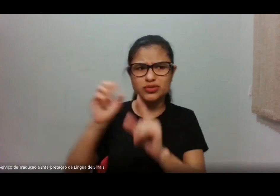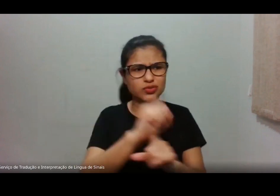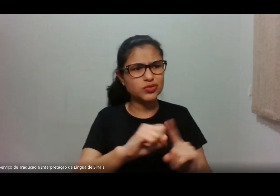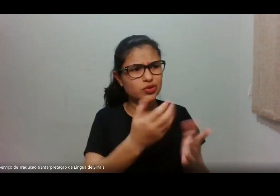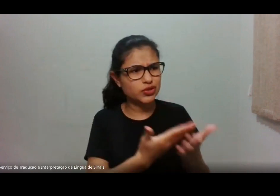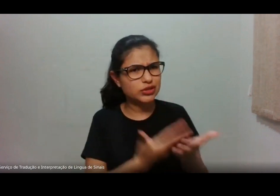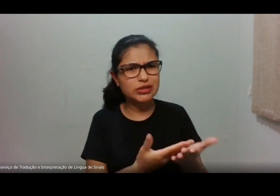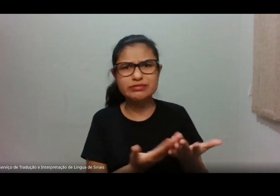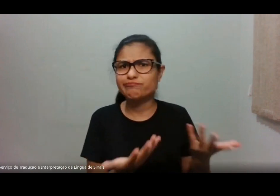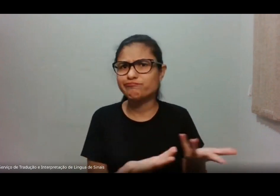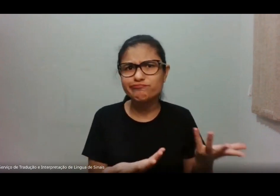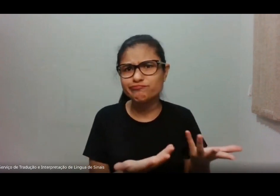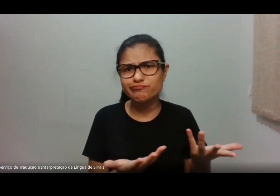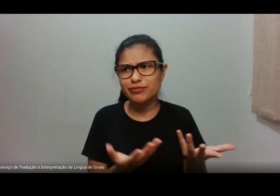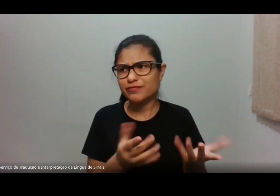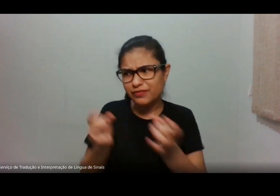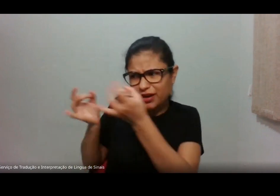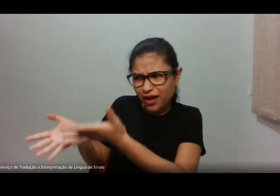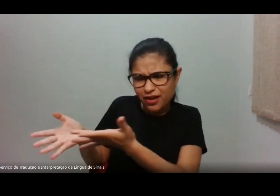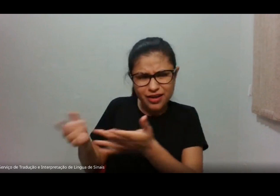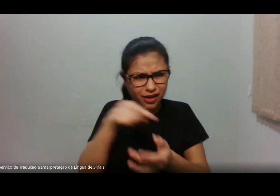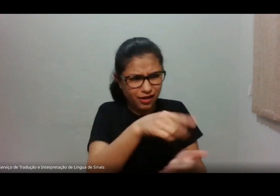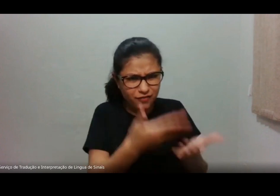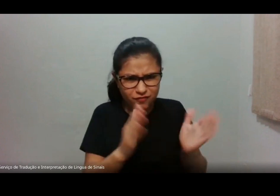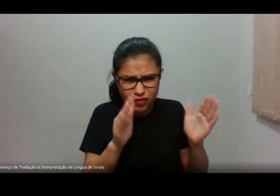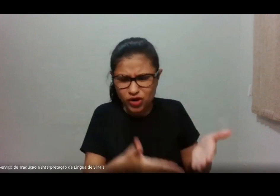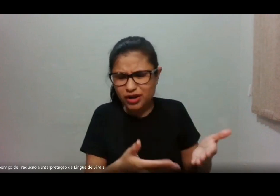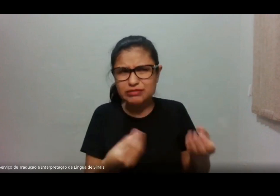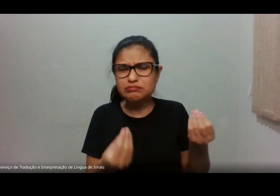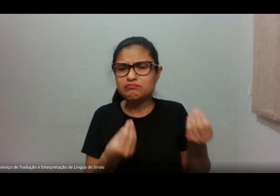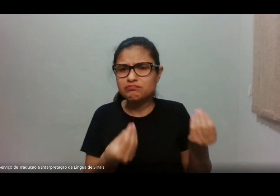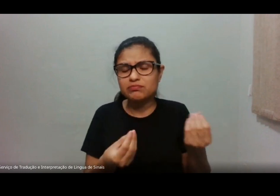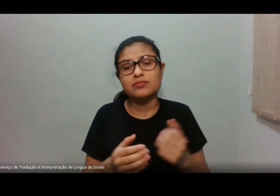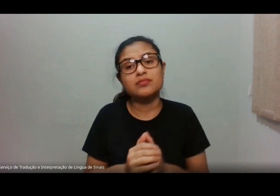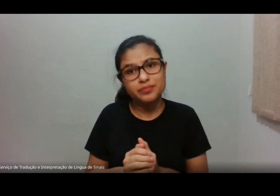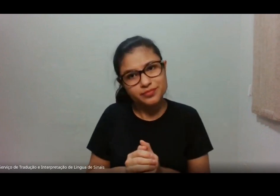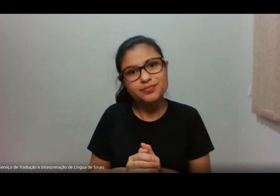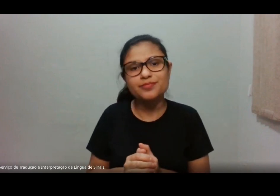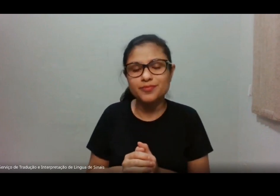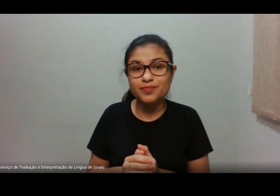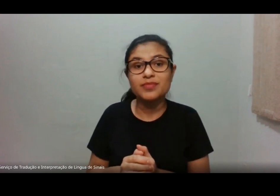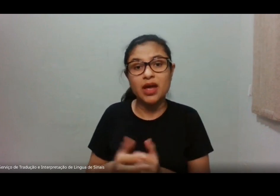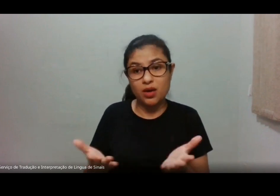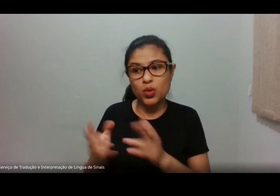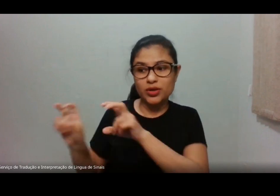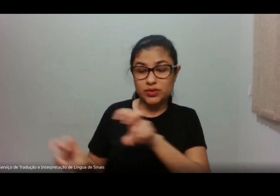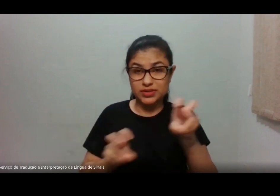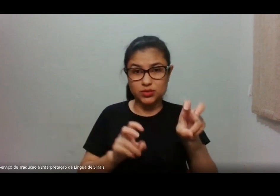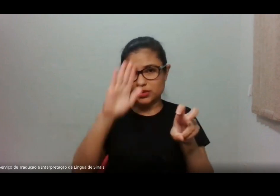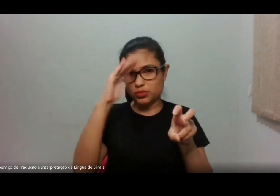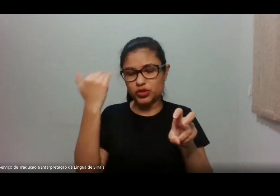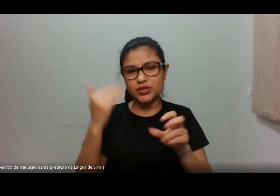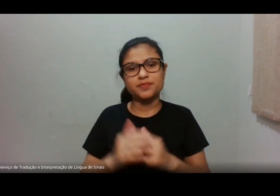a filosofia. Bom, ele fez bem. E vejam o que diz o nosso transclasse,